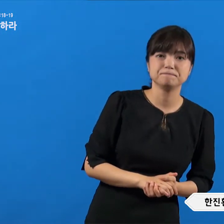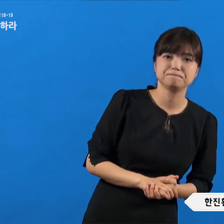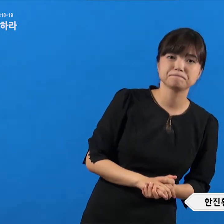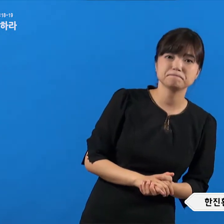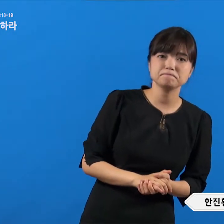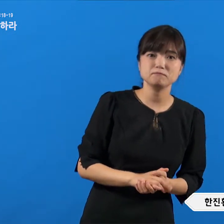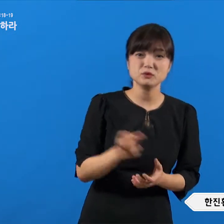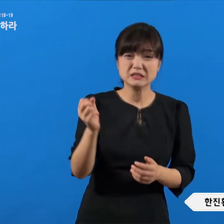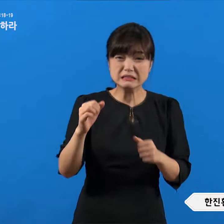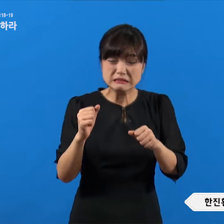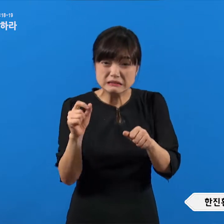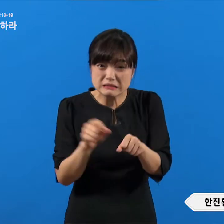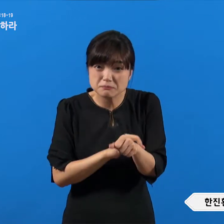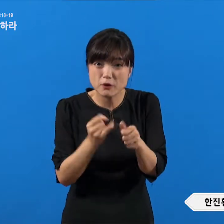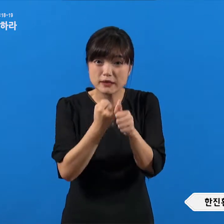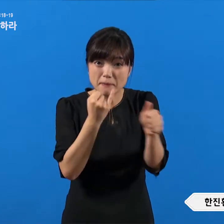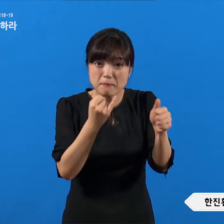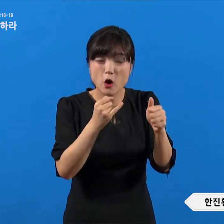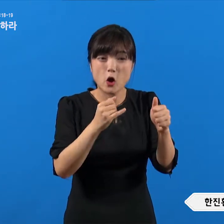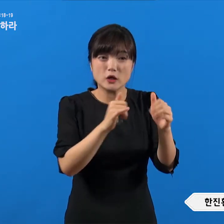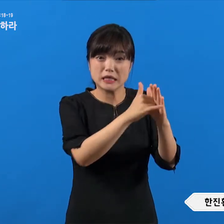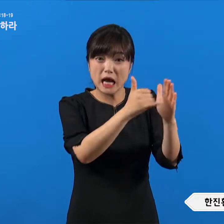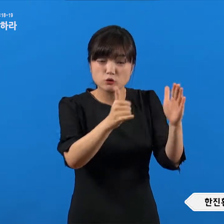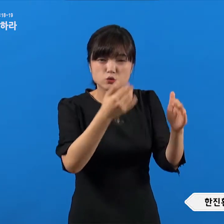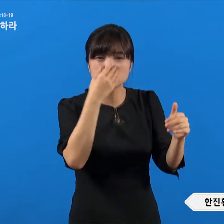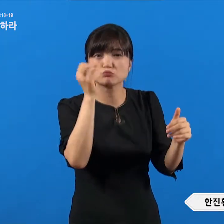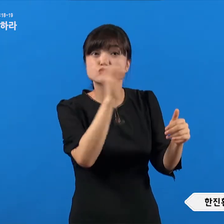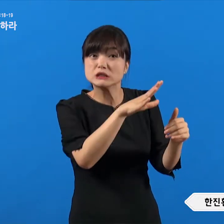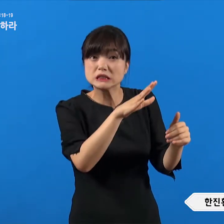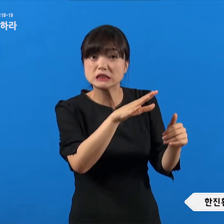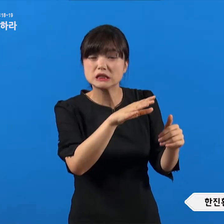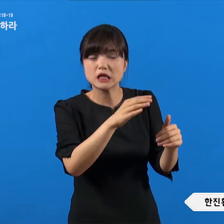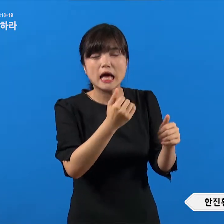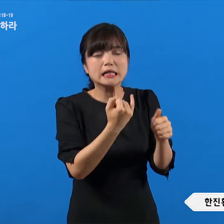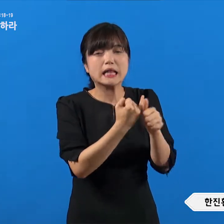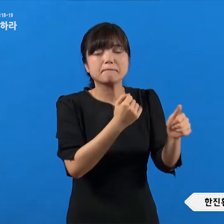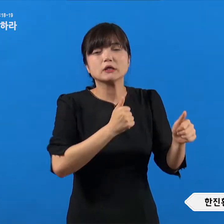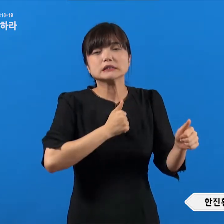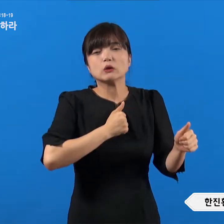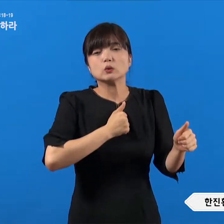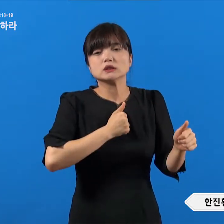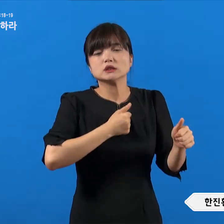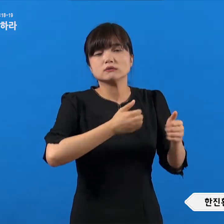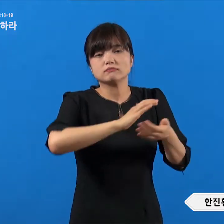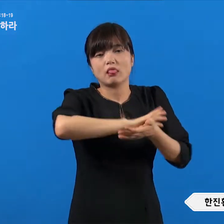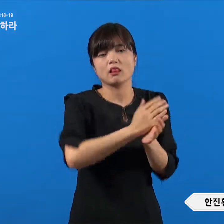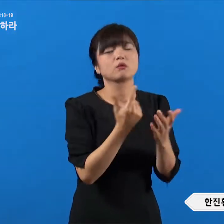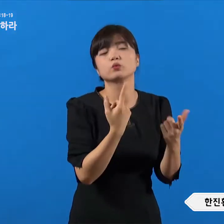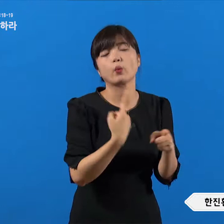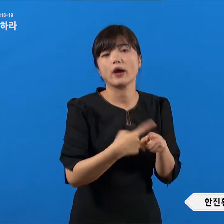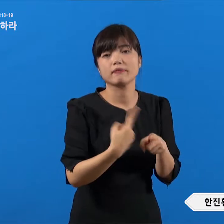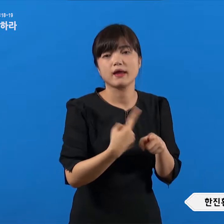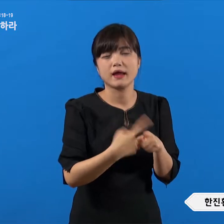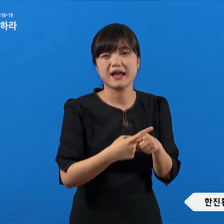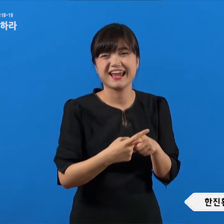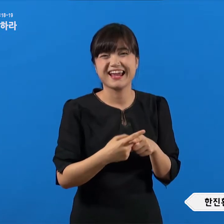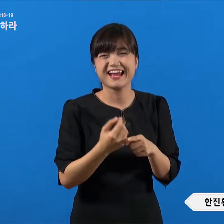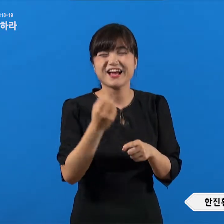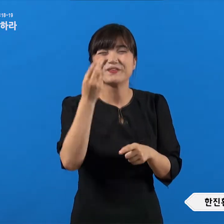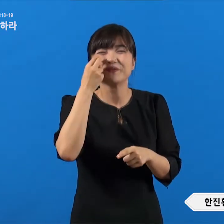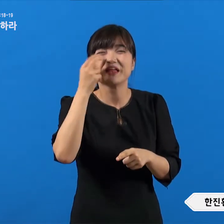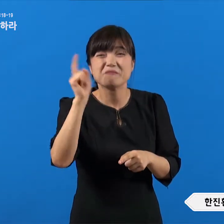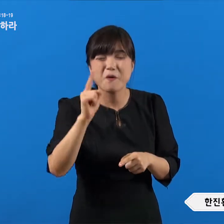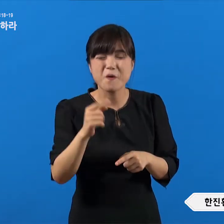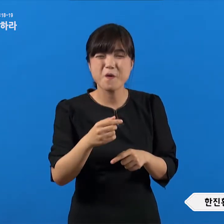시집 식구들을 비난하는 것도 남자의 자존심을 짓밟는 일입니다. 고부 갈등은 하나님도 해결